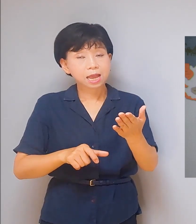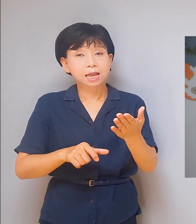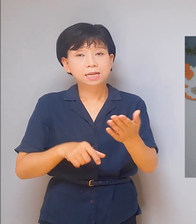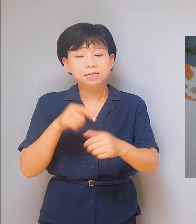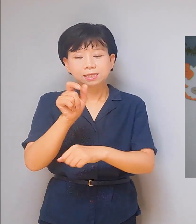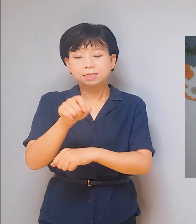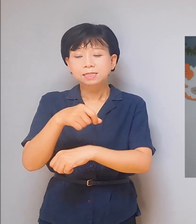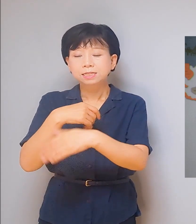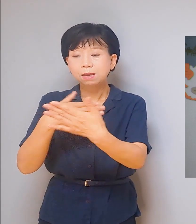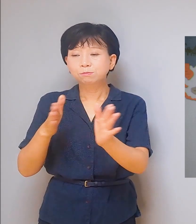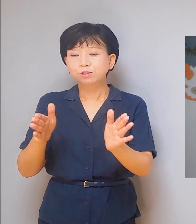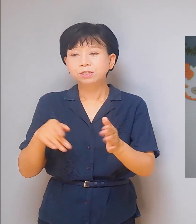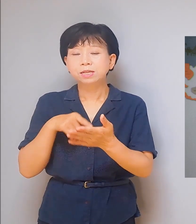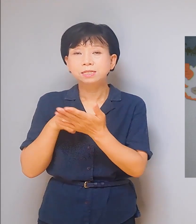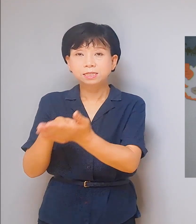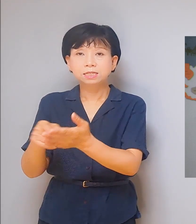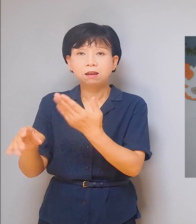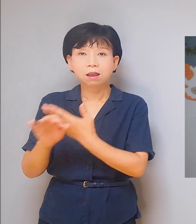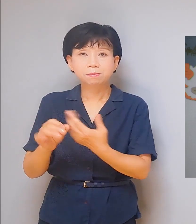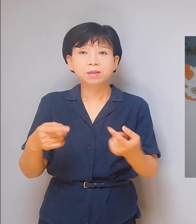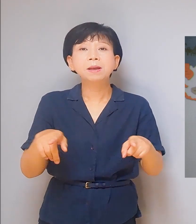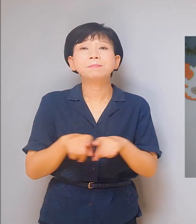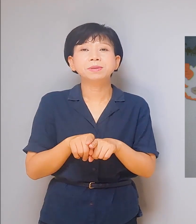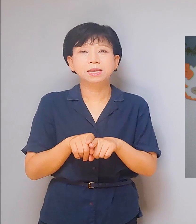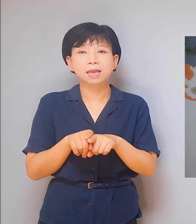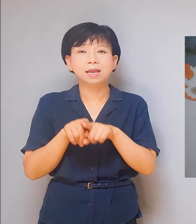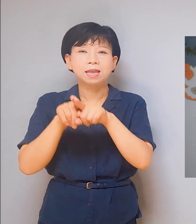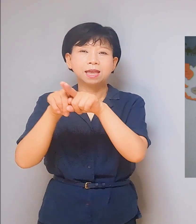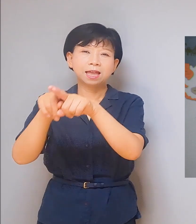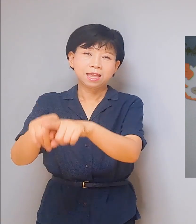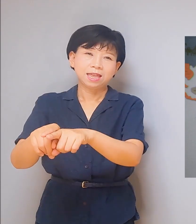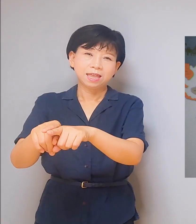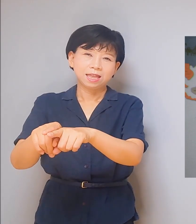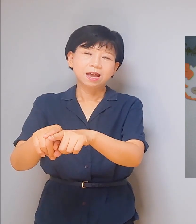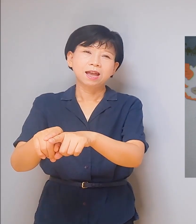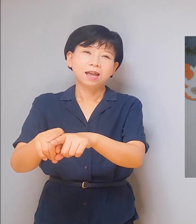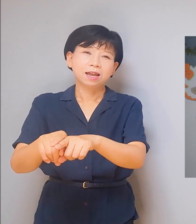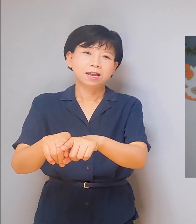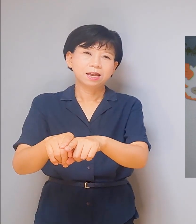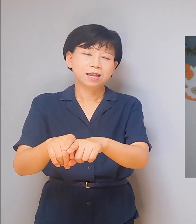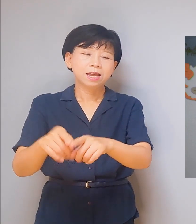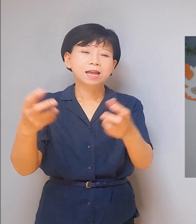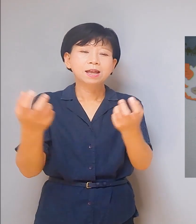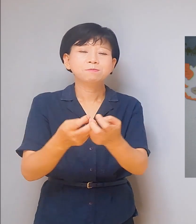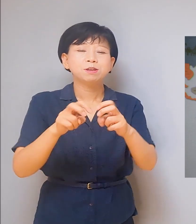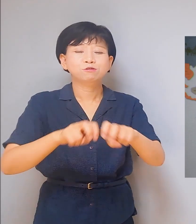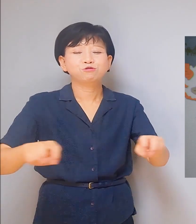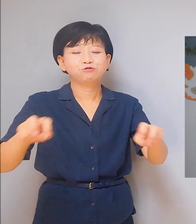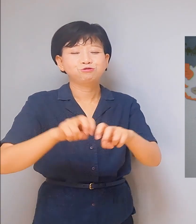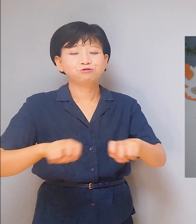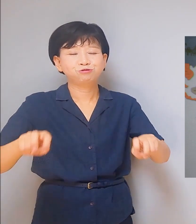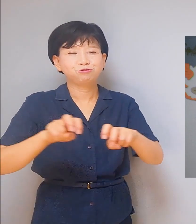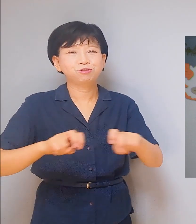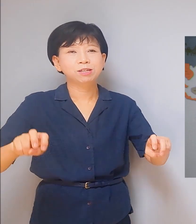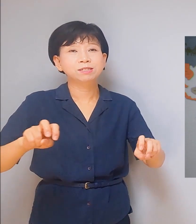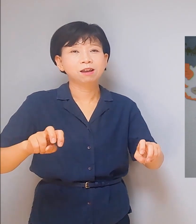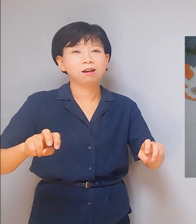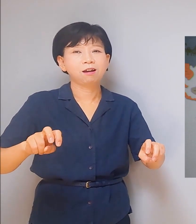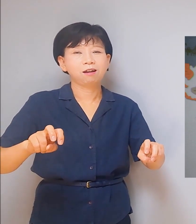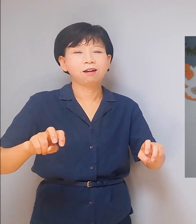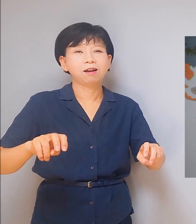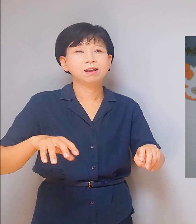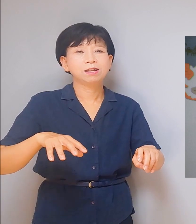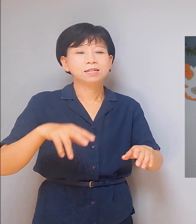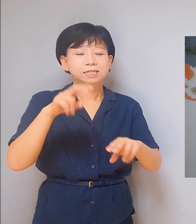사무실에 신청하시면 우리 성도님들과 함께 다 같이 그 주변에 앉아 있으실 수 있도록 그렇게 자리를